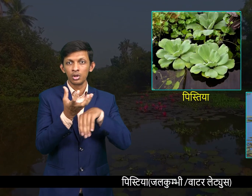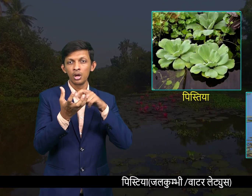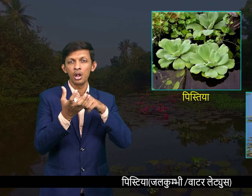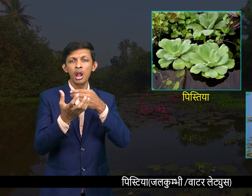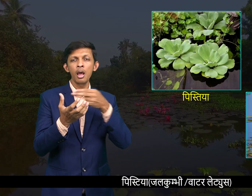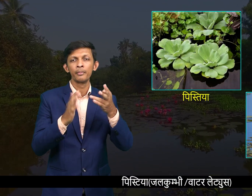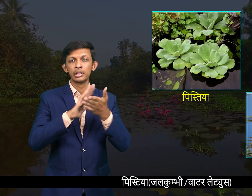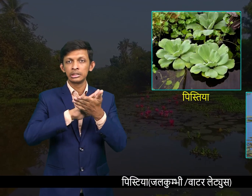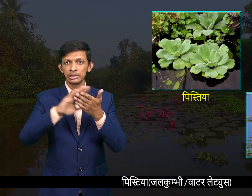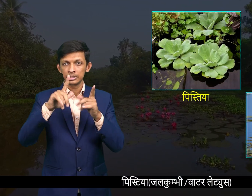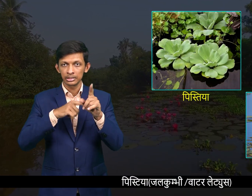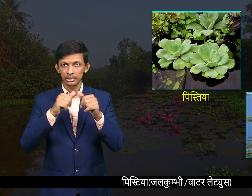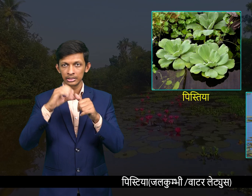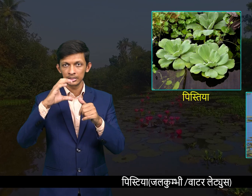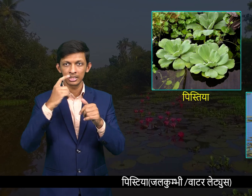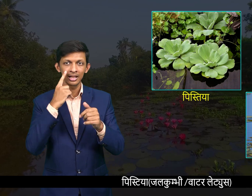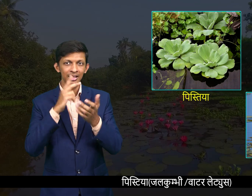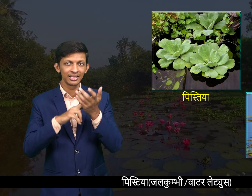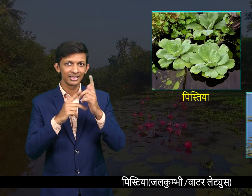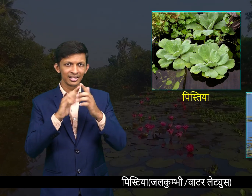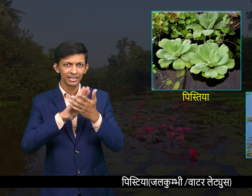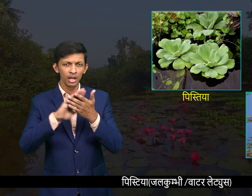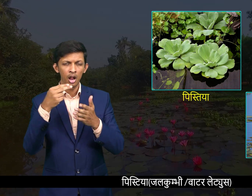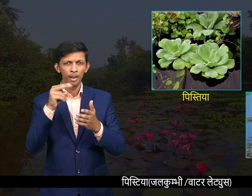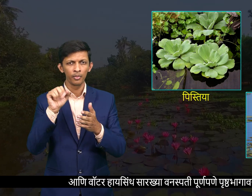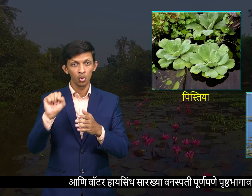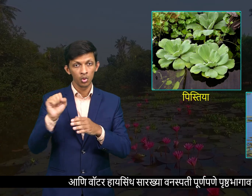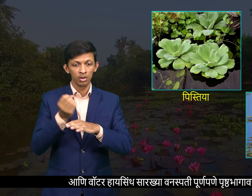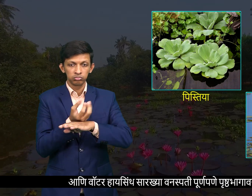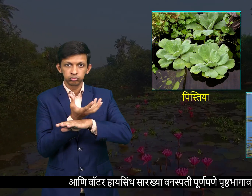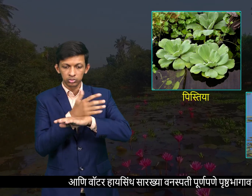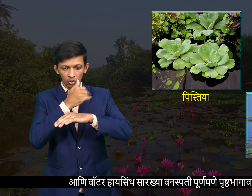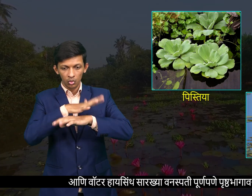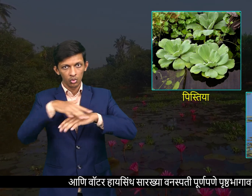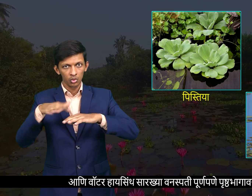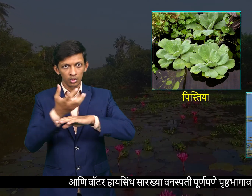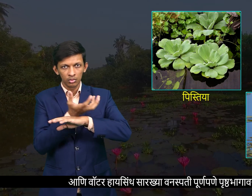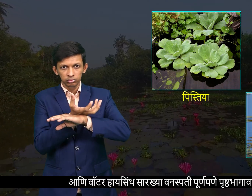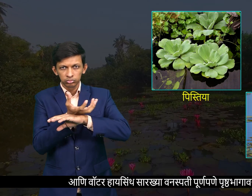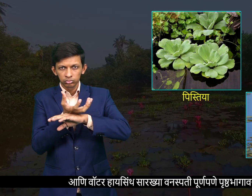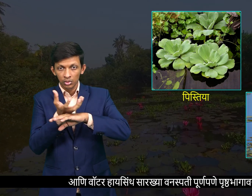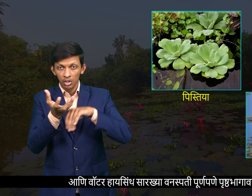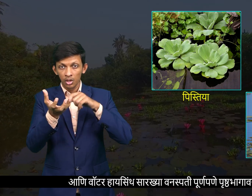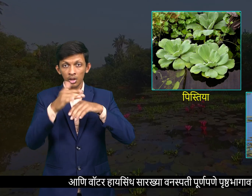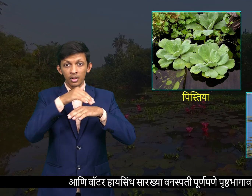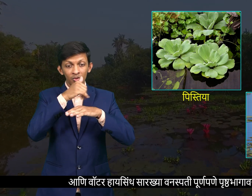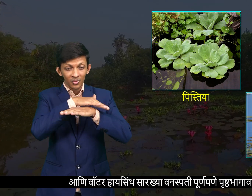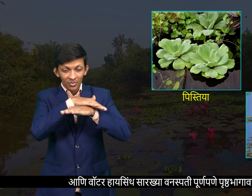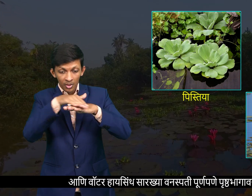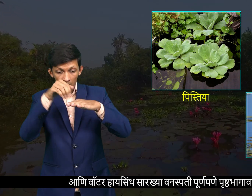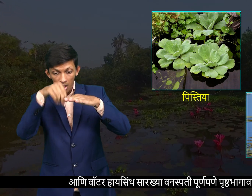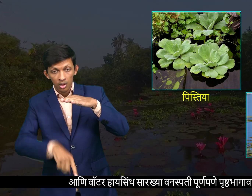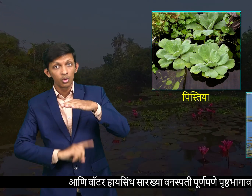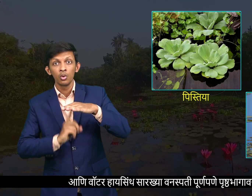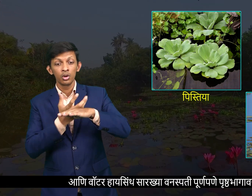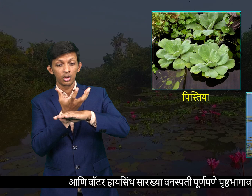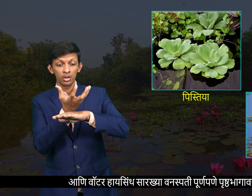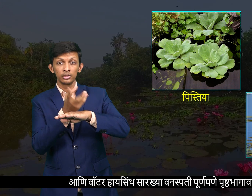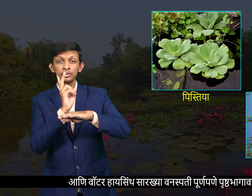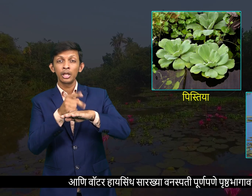जलकुंभी किंवा वॉटर लेट्यूस आणि वॉटर हायसिंथ सारख्या वनस्पती पूर्णपणे